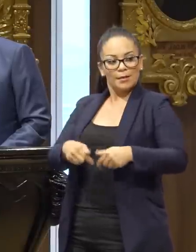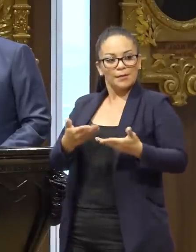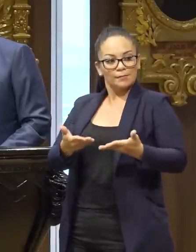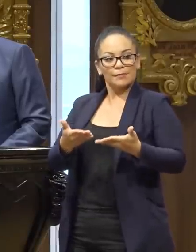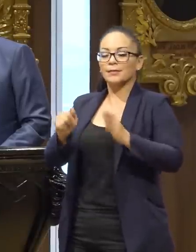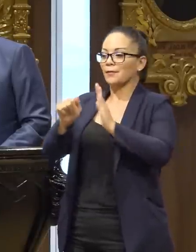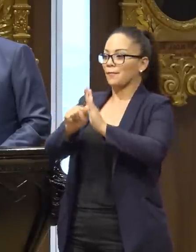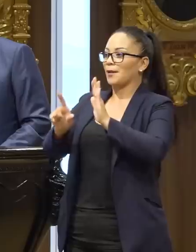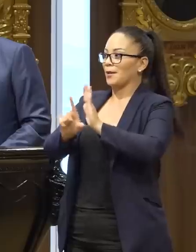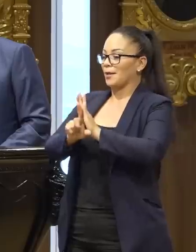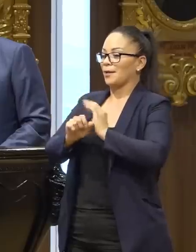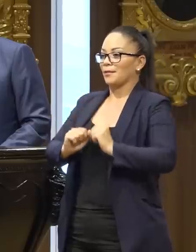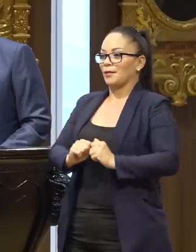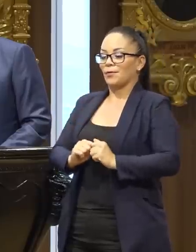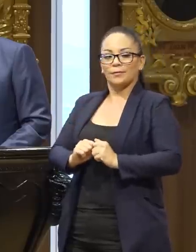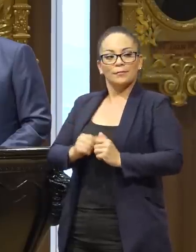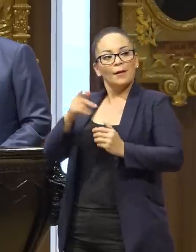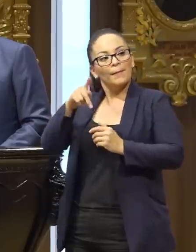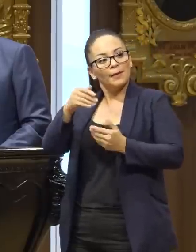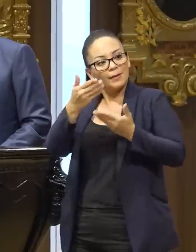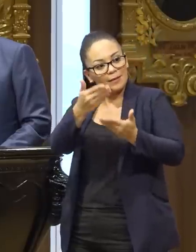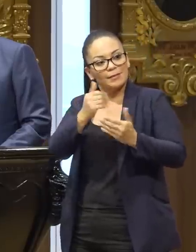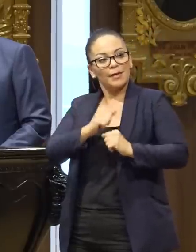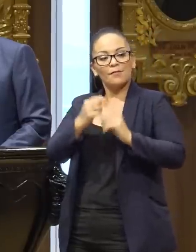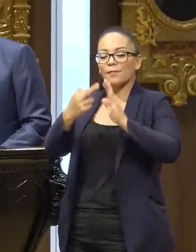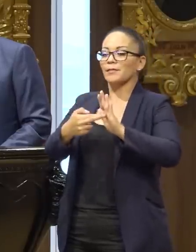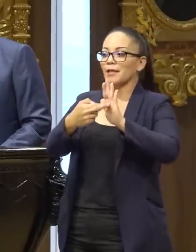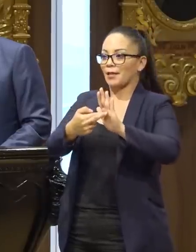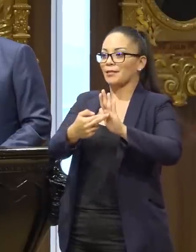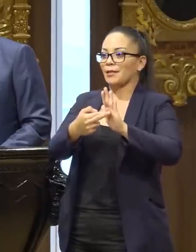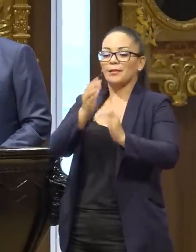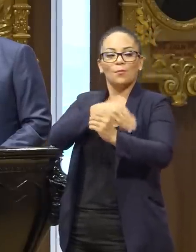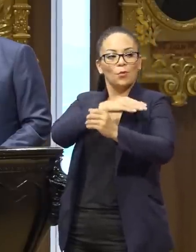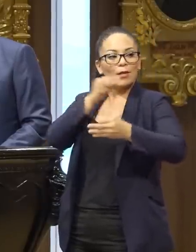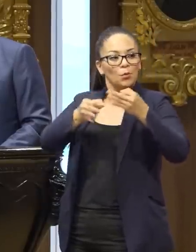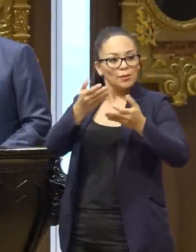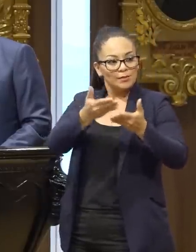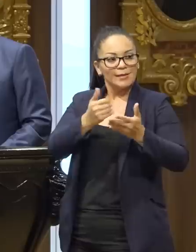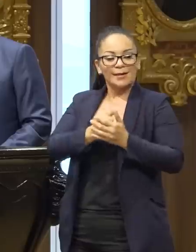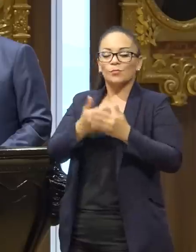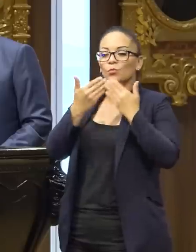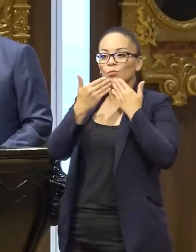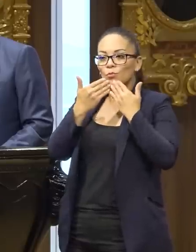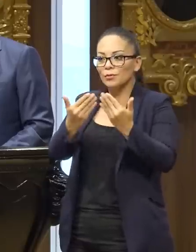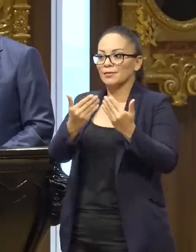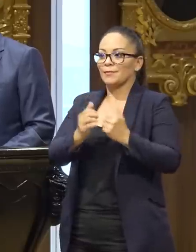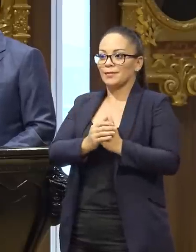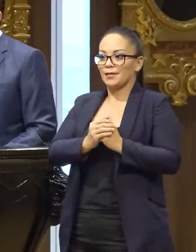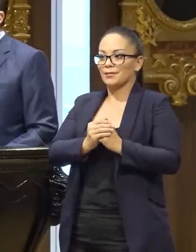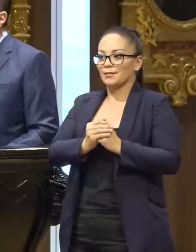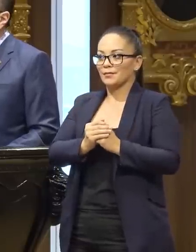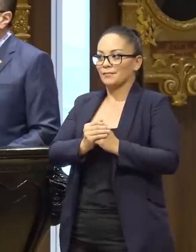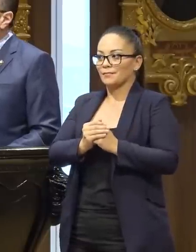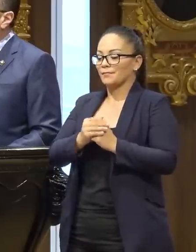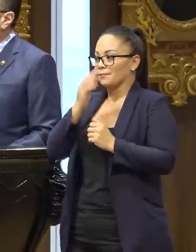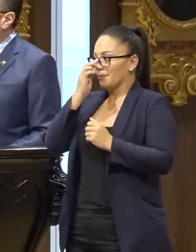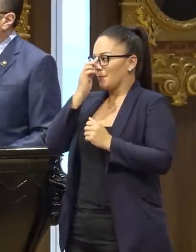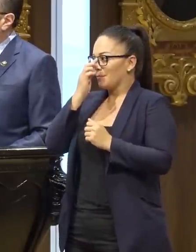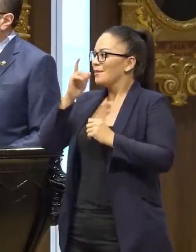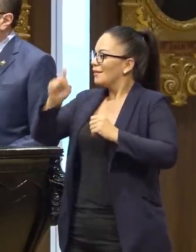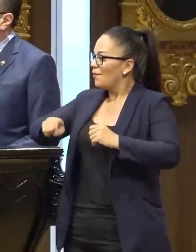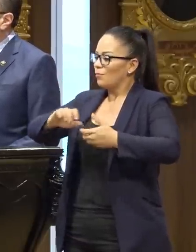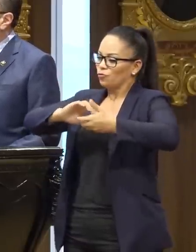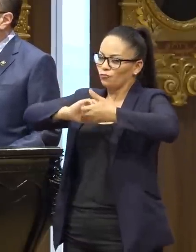en la Asamblea Legislativa, doña Patricia, como representante del Poder Judicial, muchísimas gracias. Démonos la